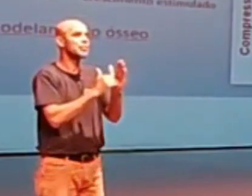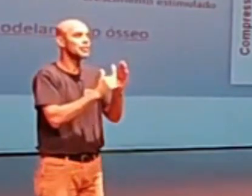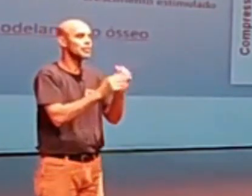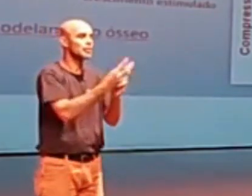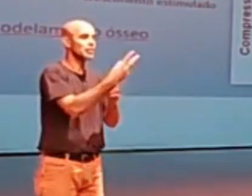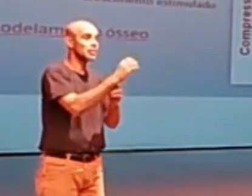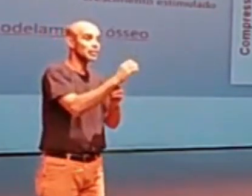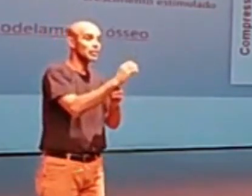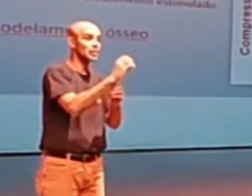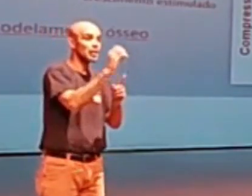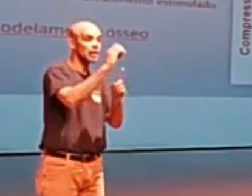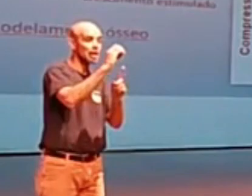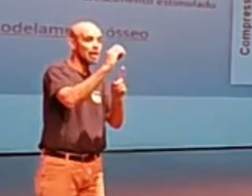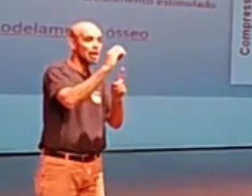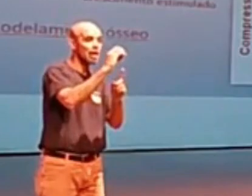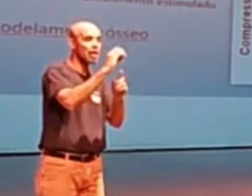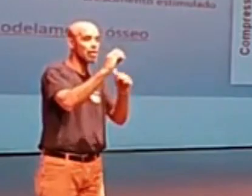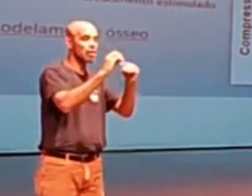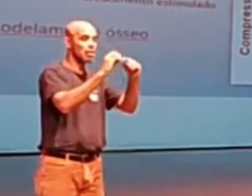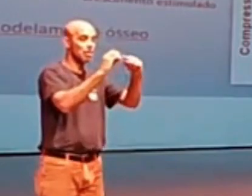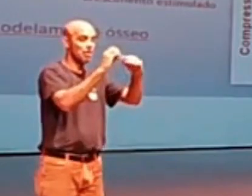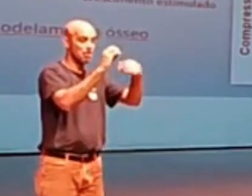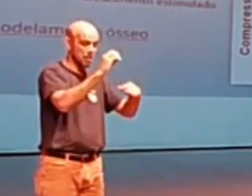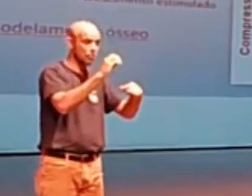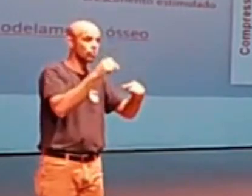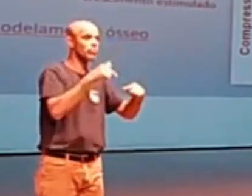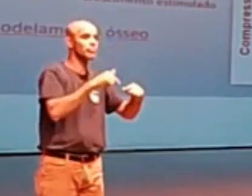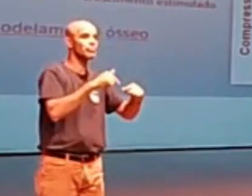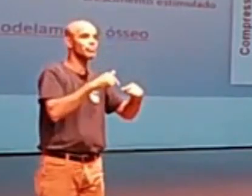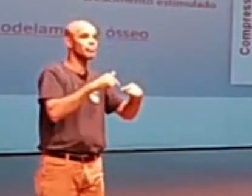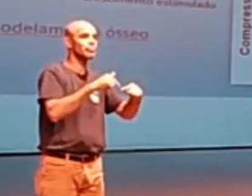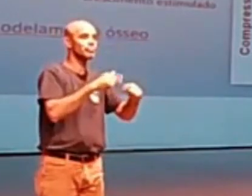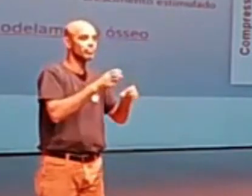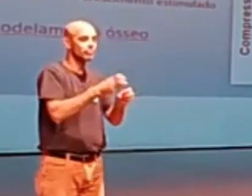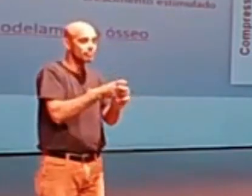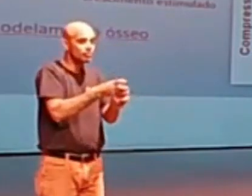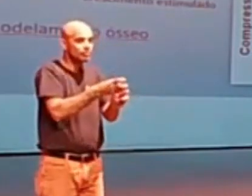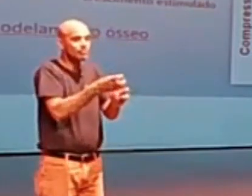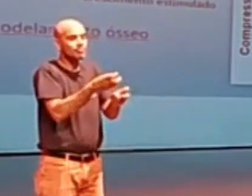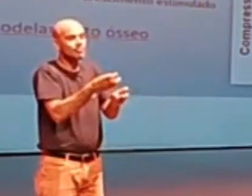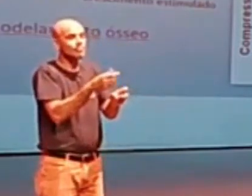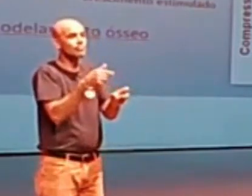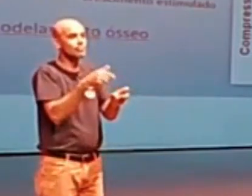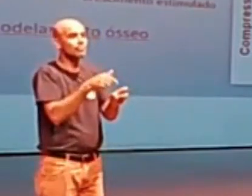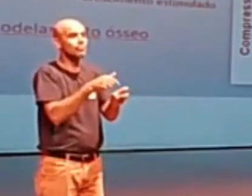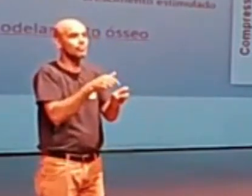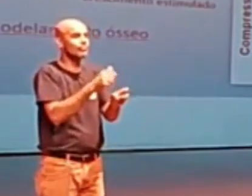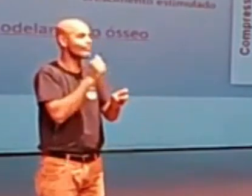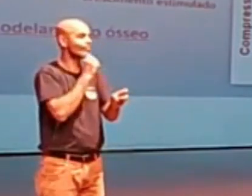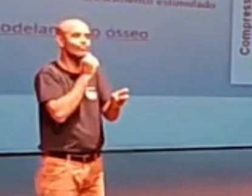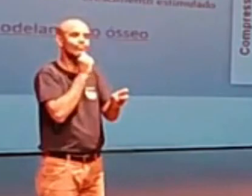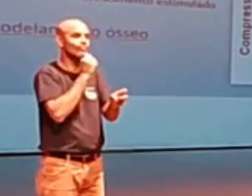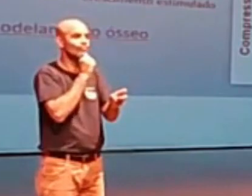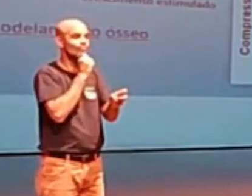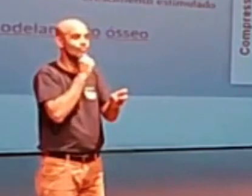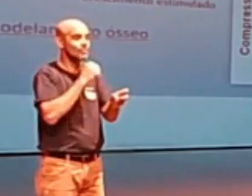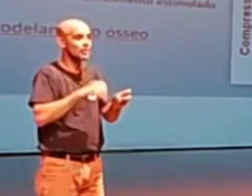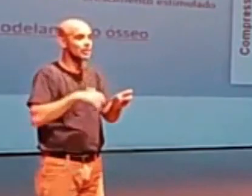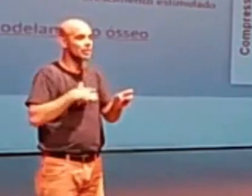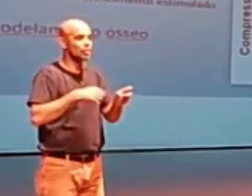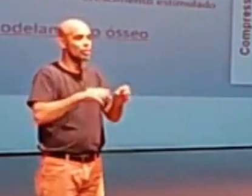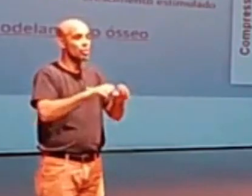graus. Se você tem menos de 30 graus, a maioria dos casos da vértebra ainda não sofreu